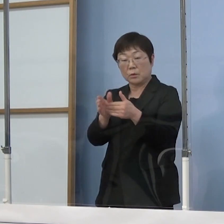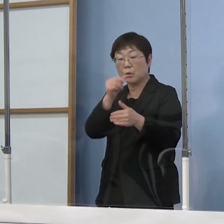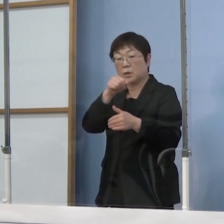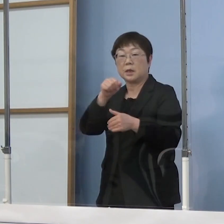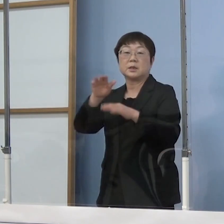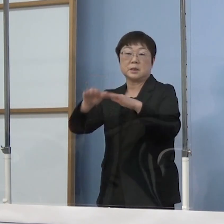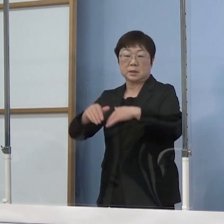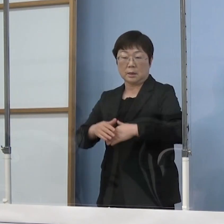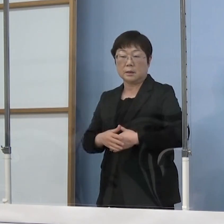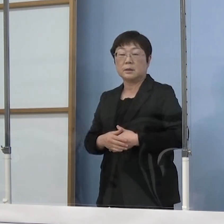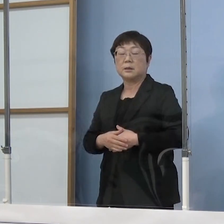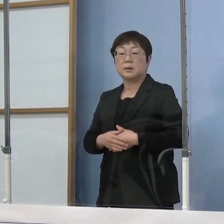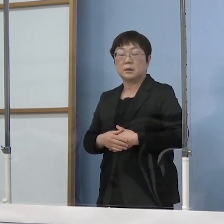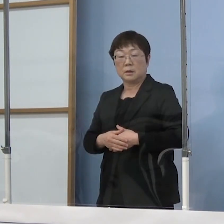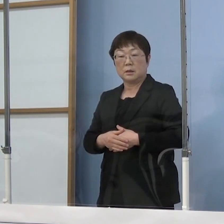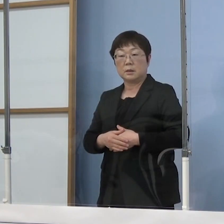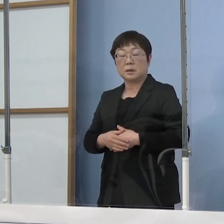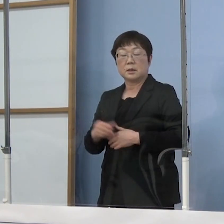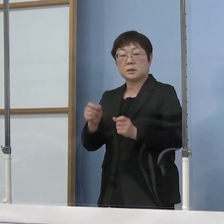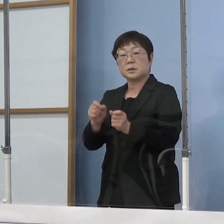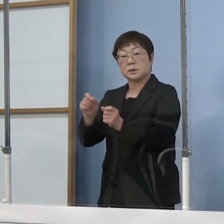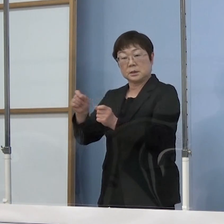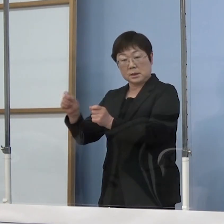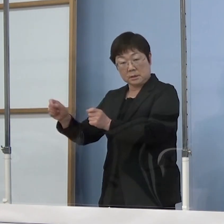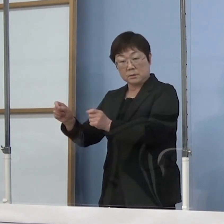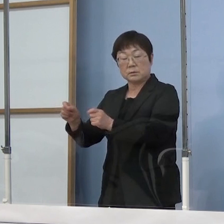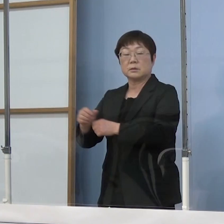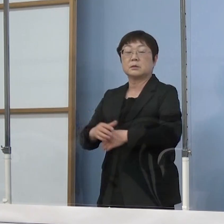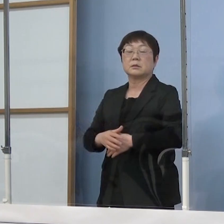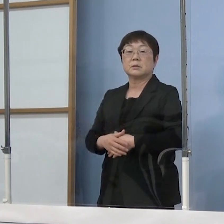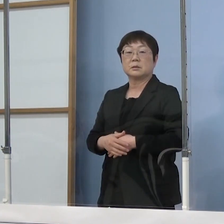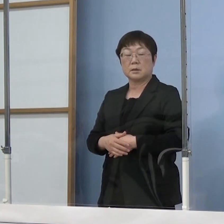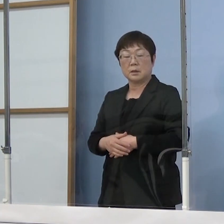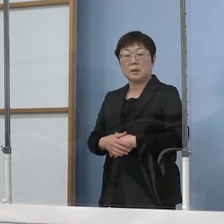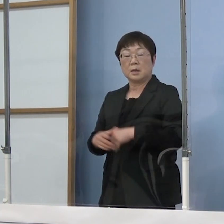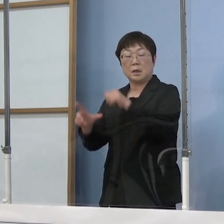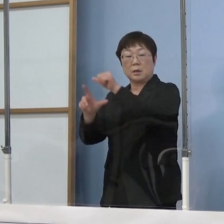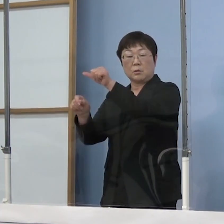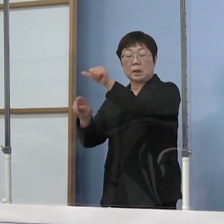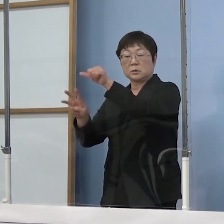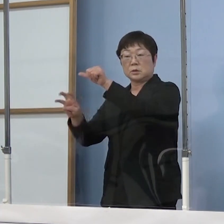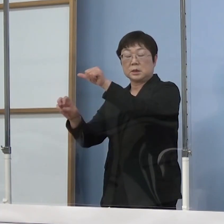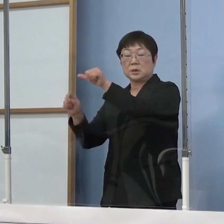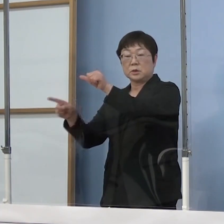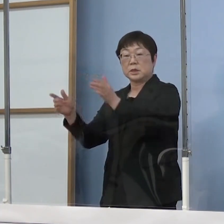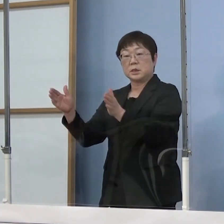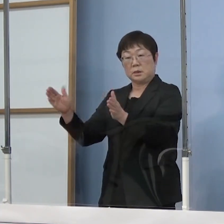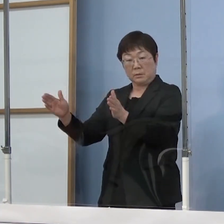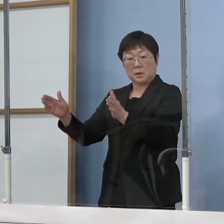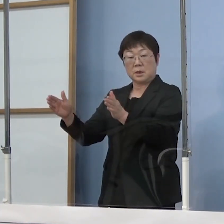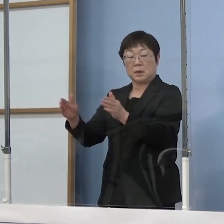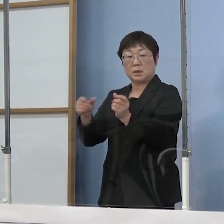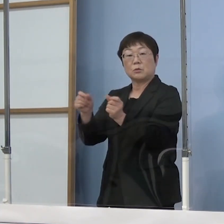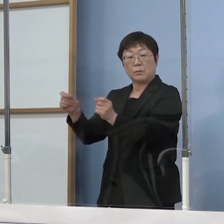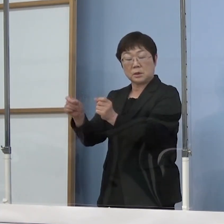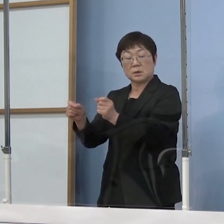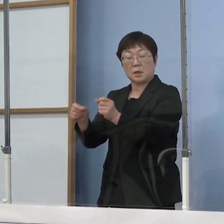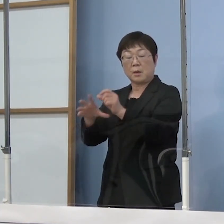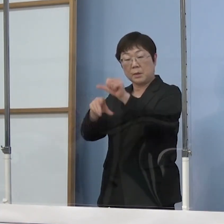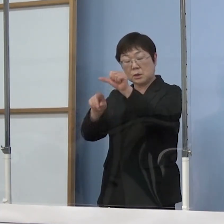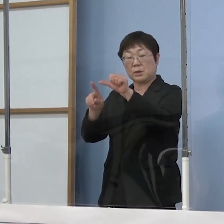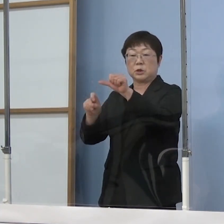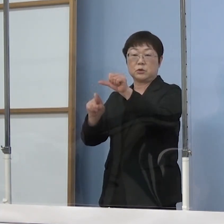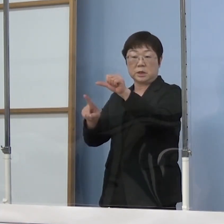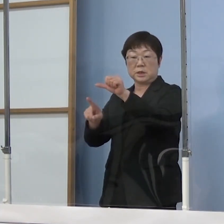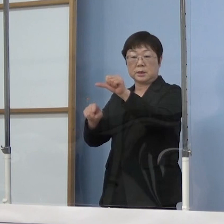定だったわけですけど、これをさらに今度は5月の31日、まあ、まずは11日まで伸び